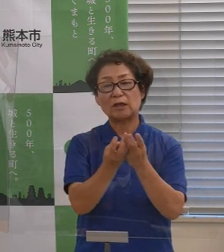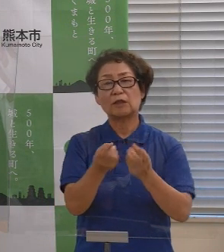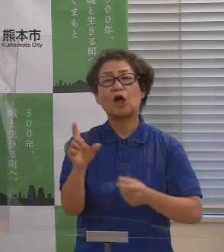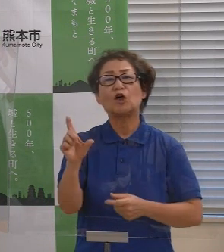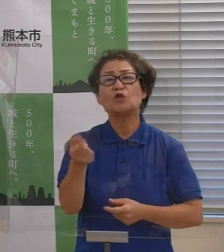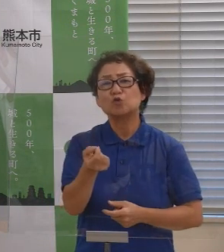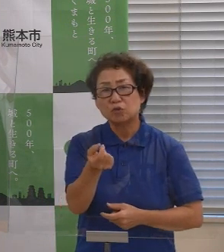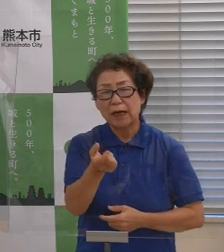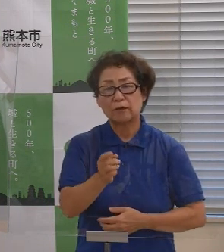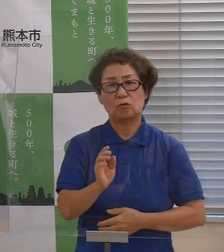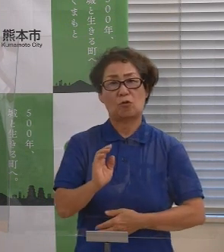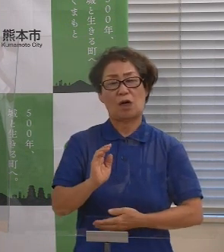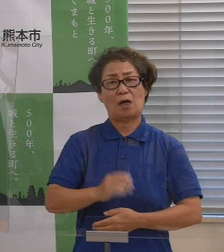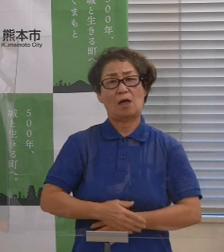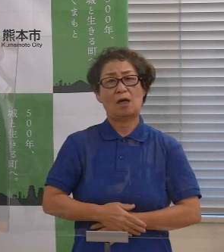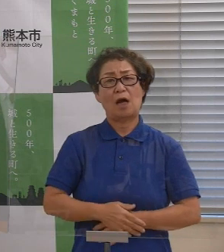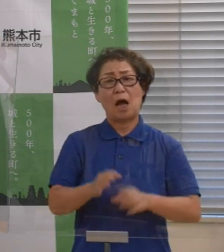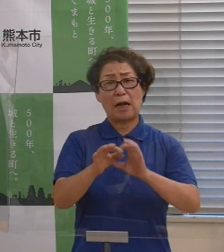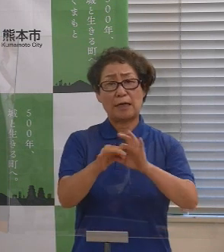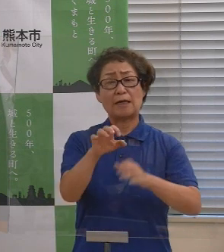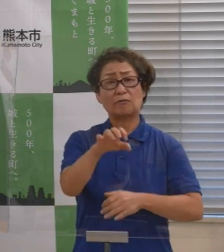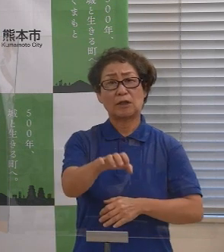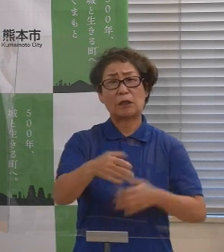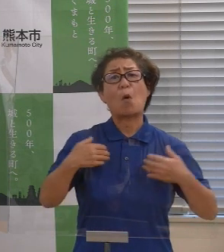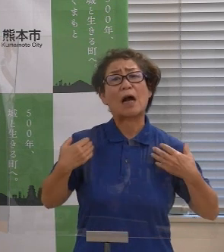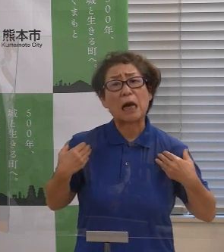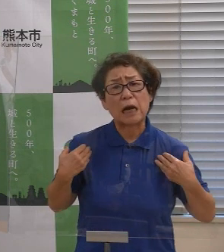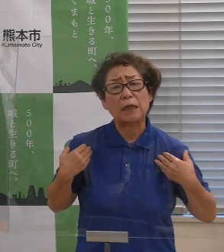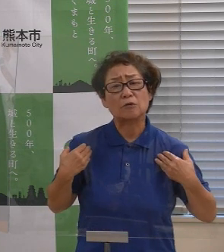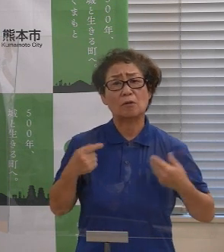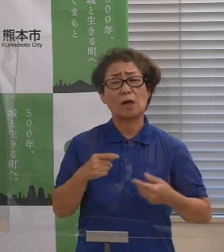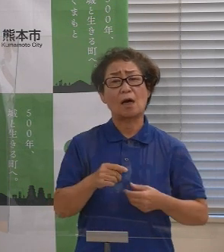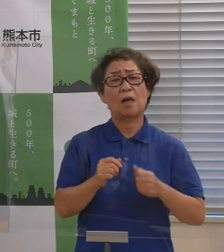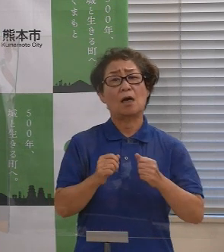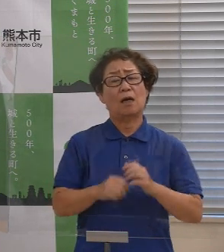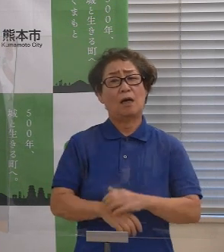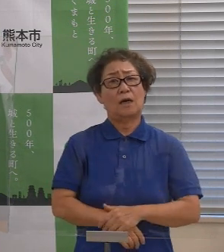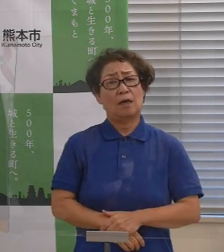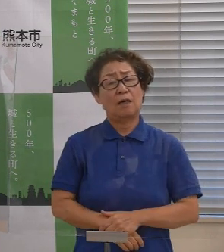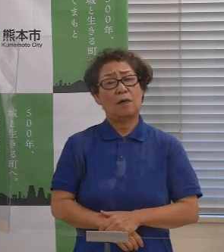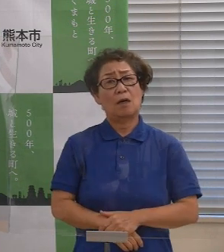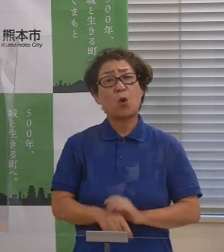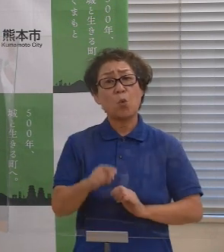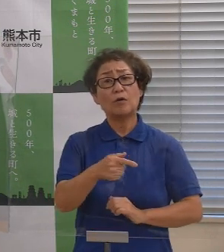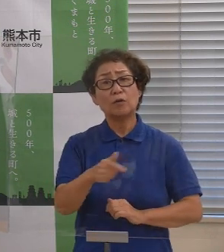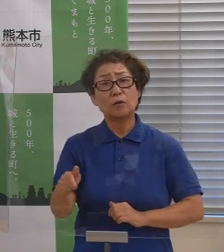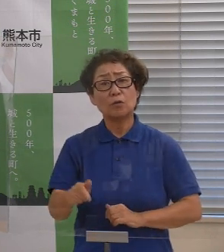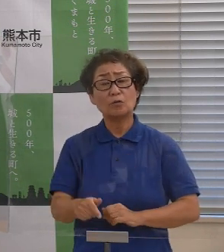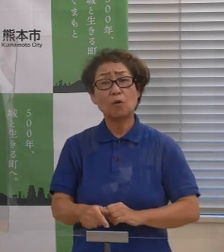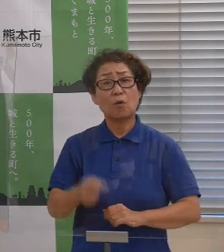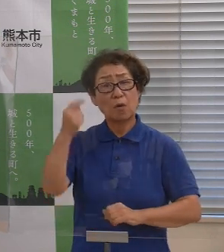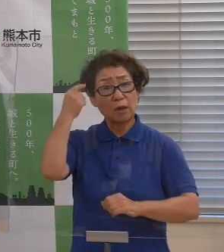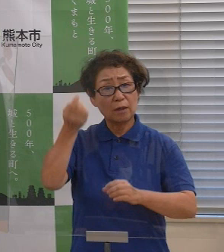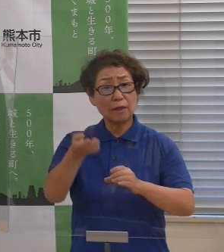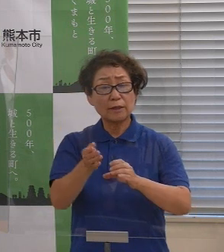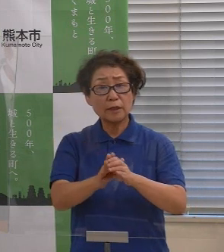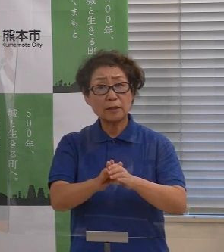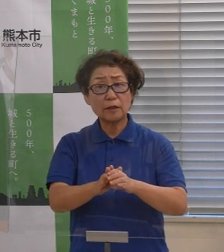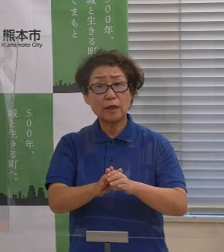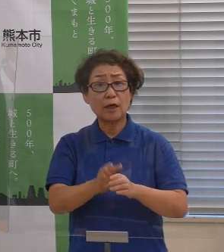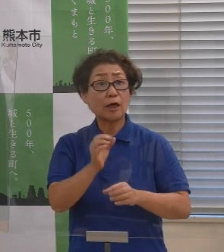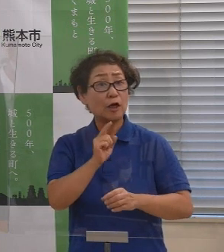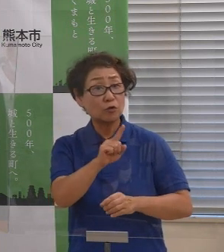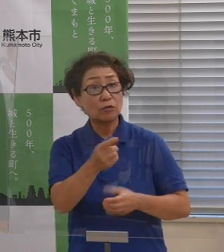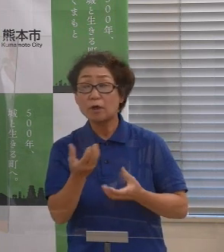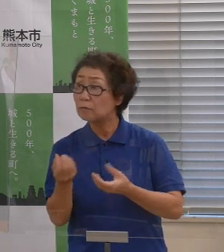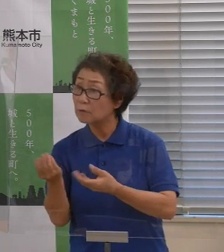か、連絡先がわからない方がいらっしゃるとか、そういったことも指しておっしゃったんでしょうか。